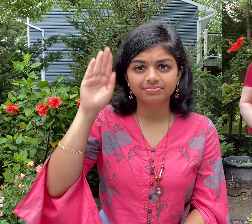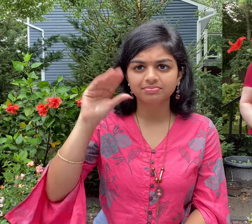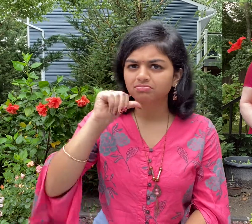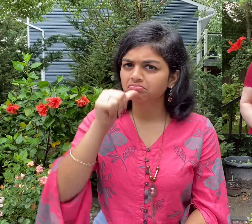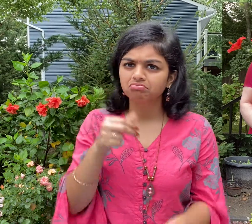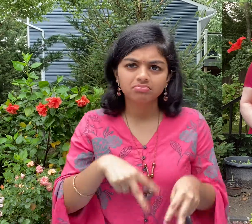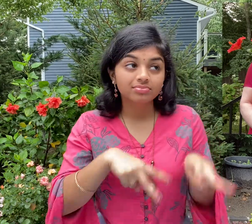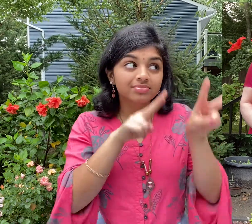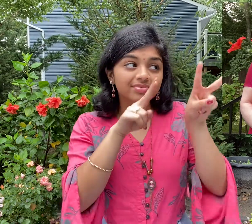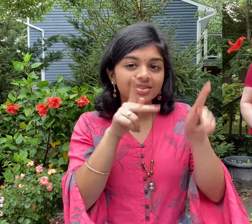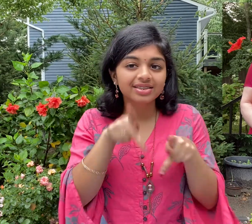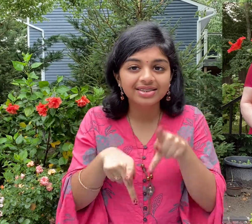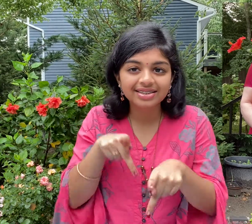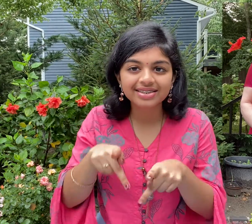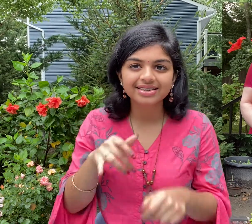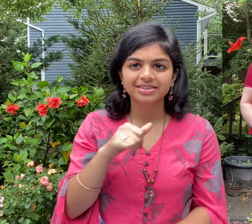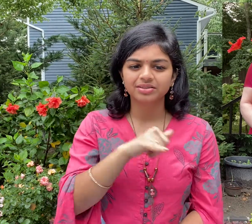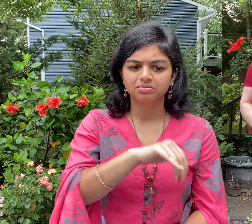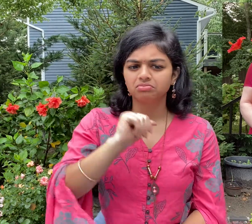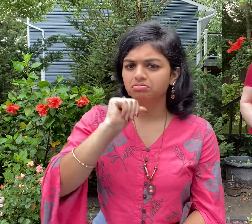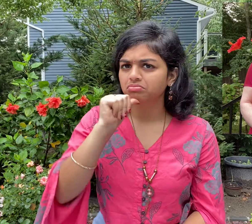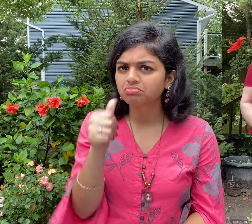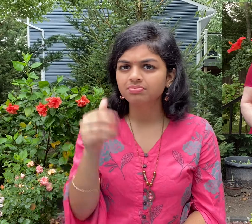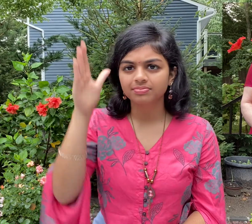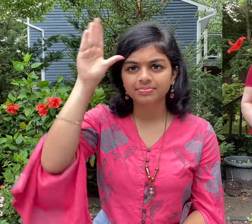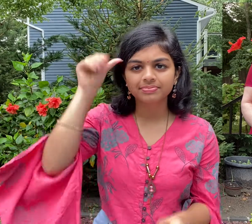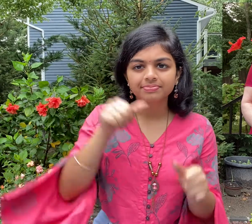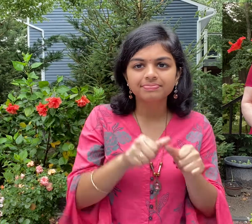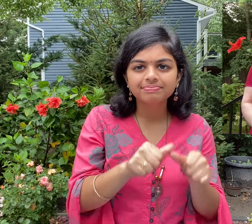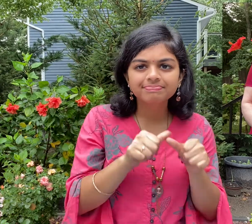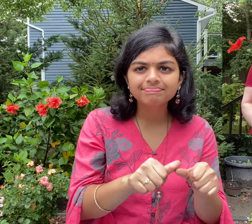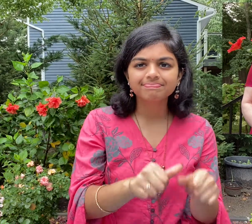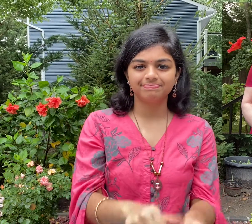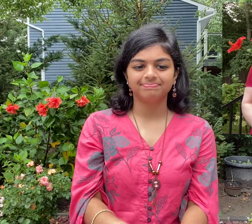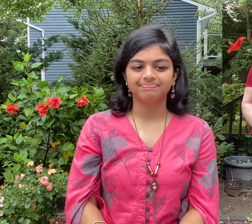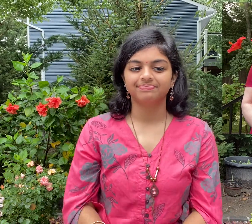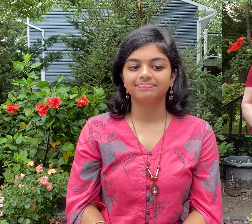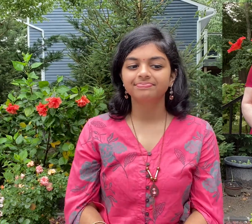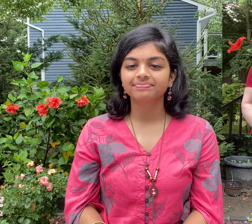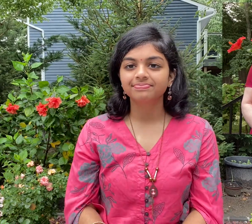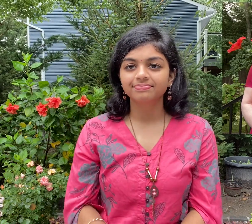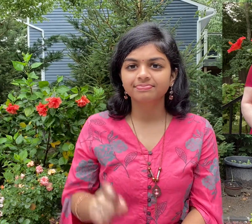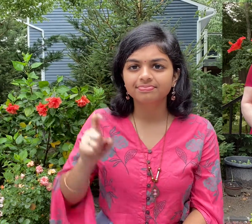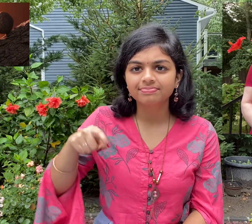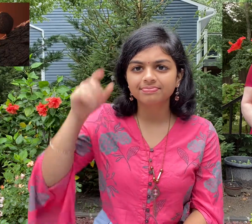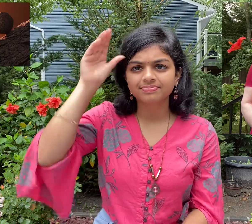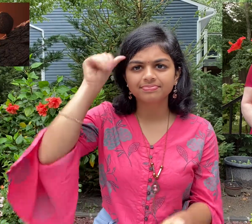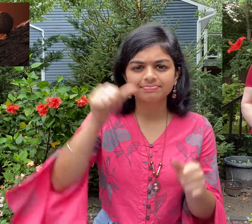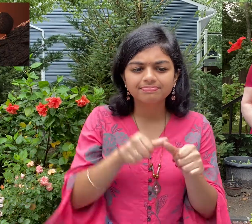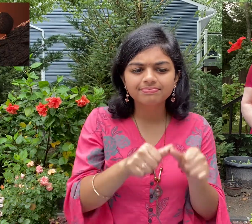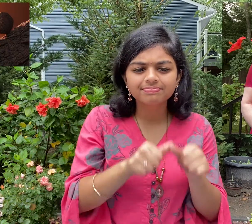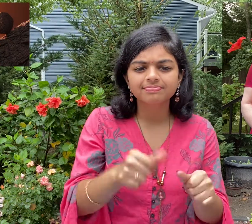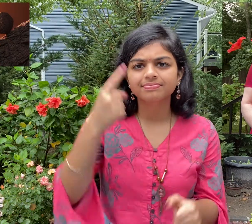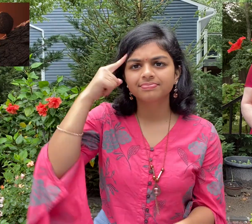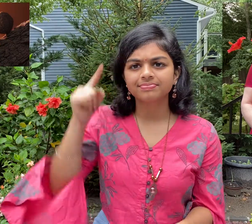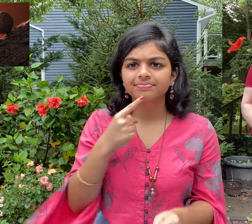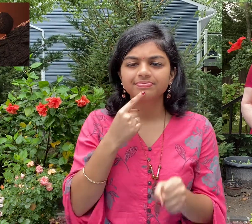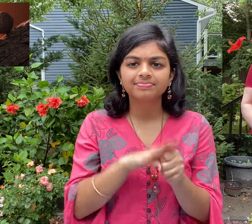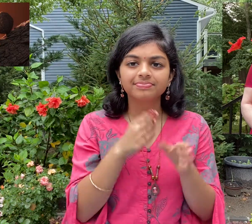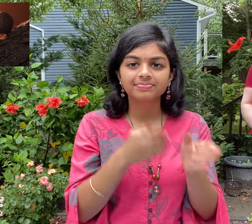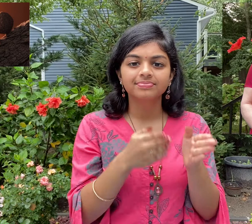Chala, Villa Tavara Mecha Kudala Sangama Deva. Chala,